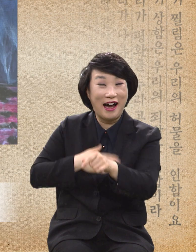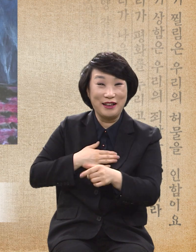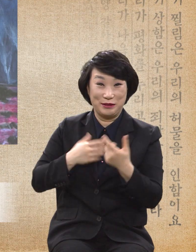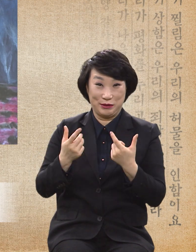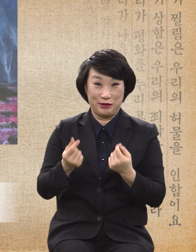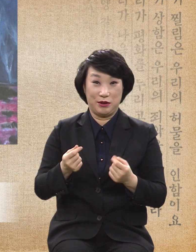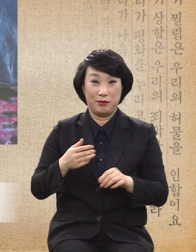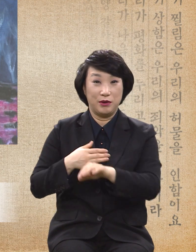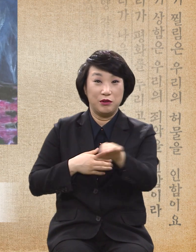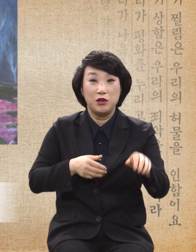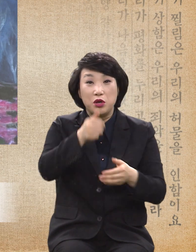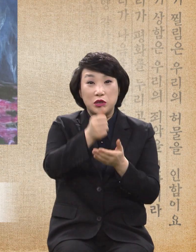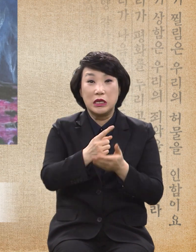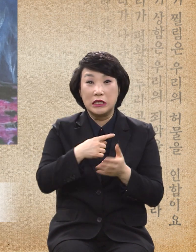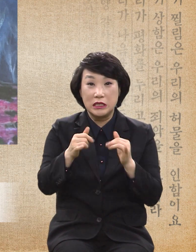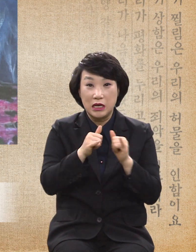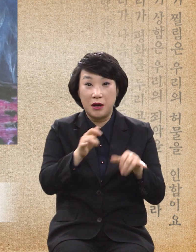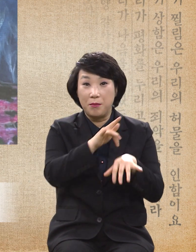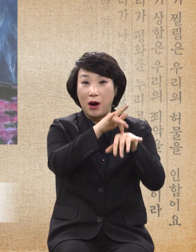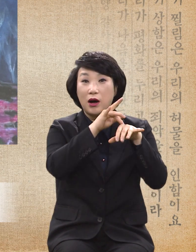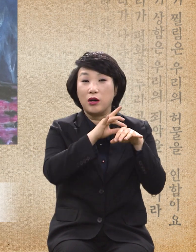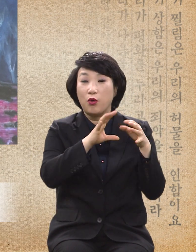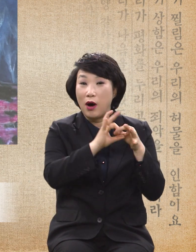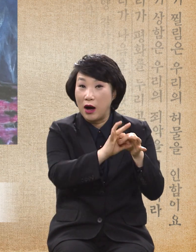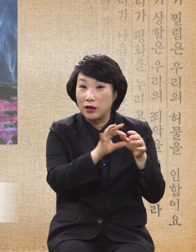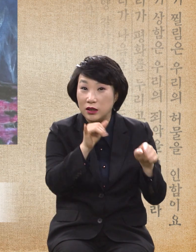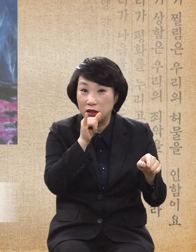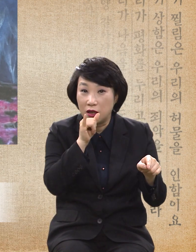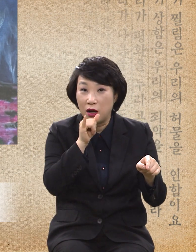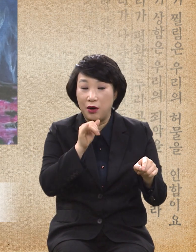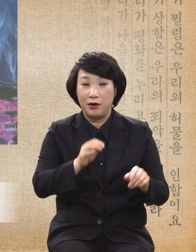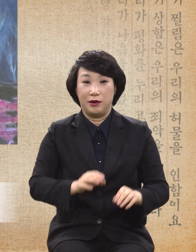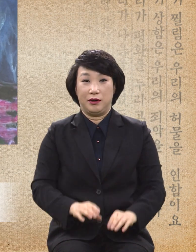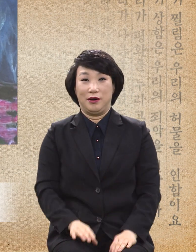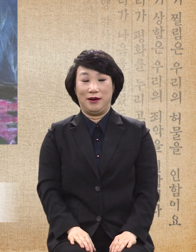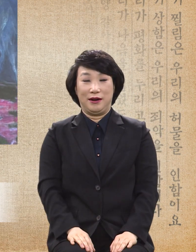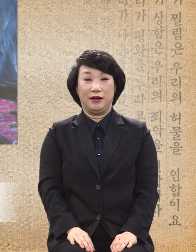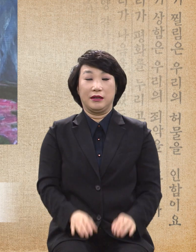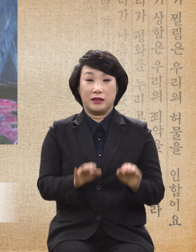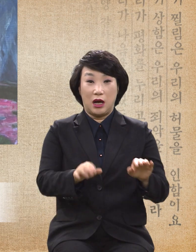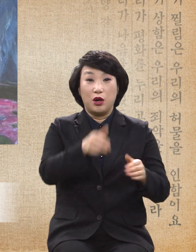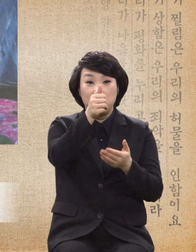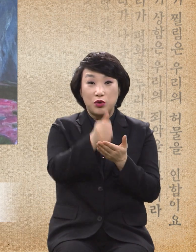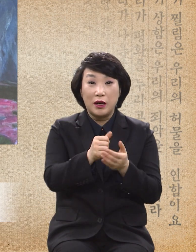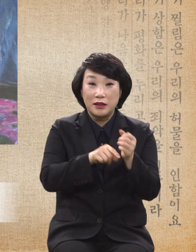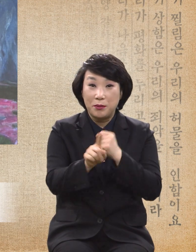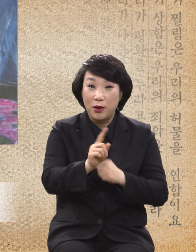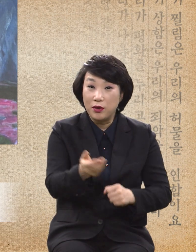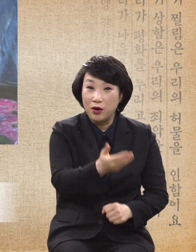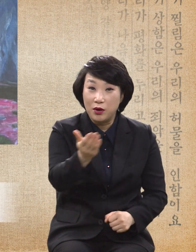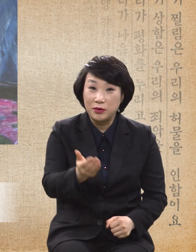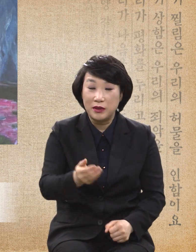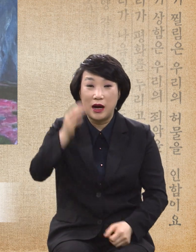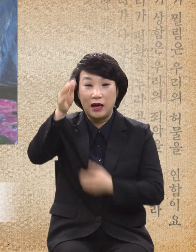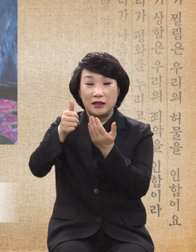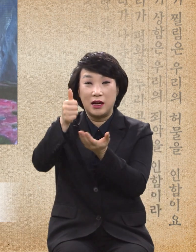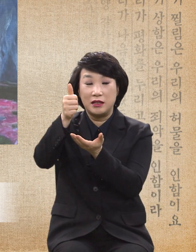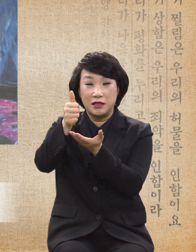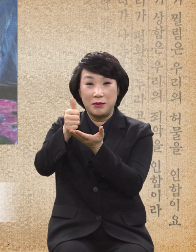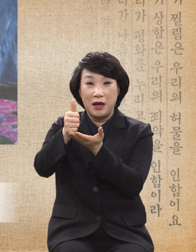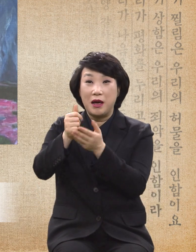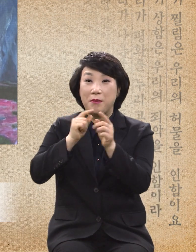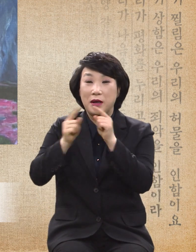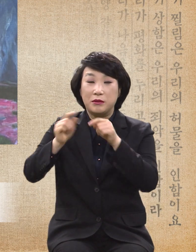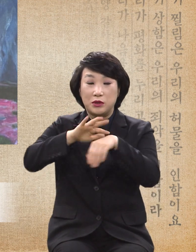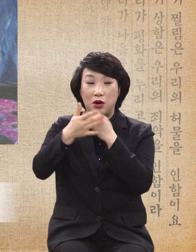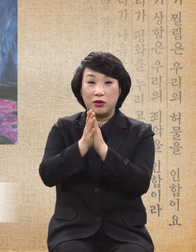있듯이 죄를 짓는 자는 마귀에게 속하나니, 벌써 죄가 뭐냐? 하나님의 천정